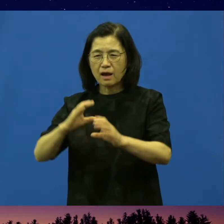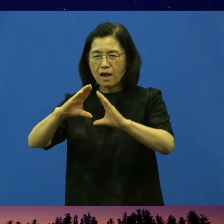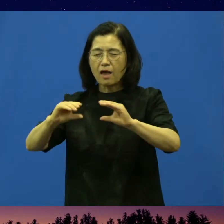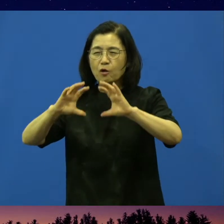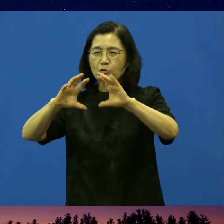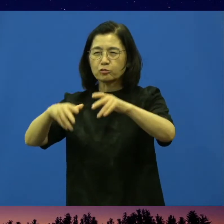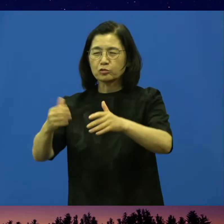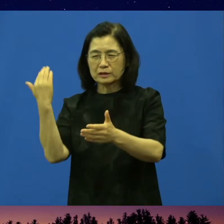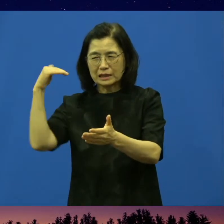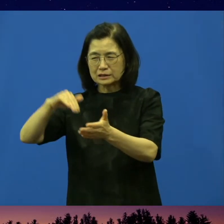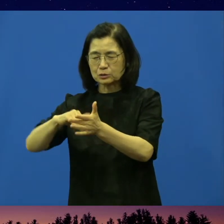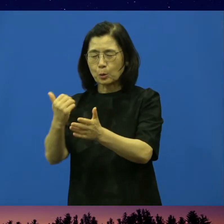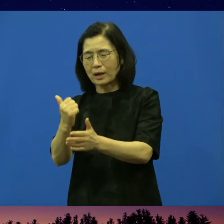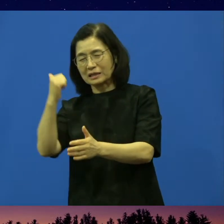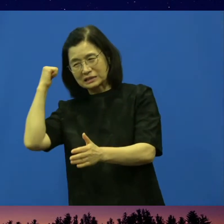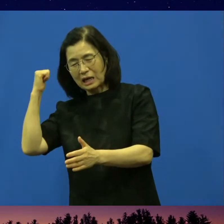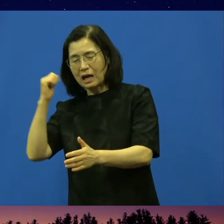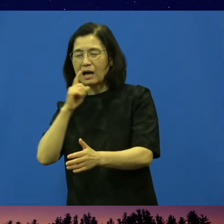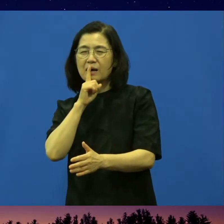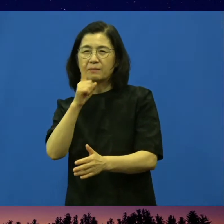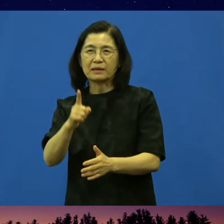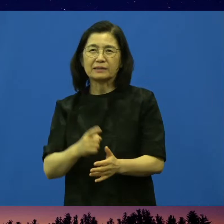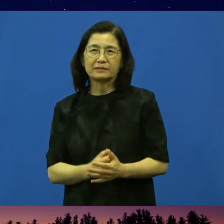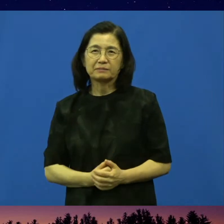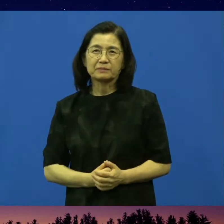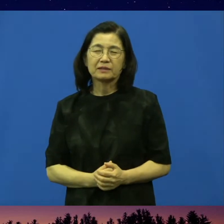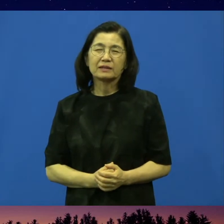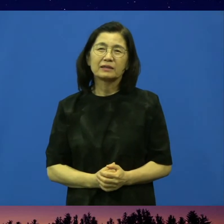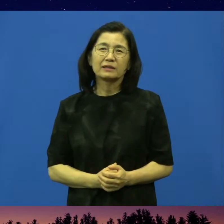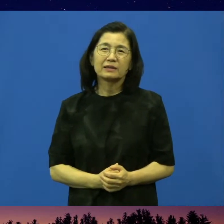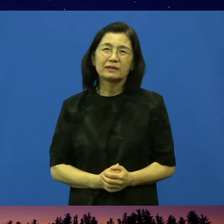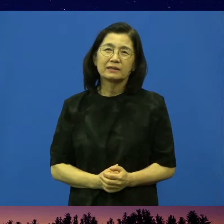그러나 광야에서는 그들을 보호해줄 군사력이 없었습니다.